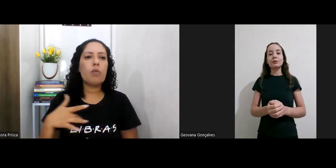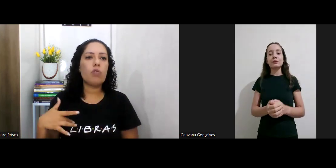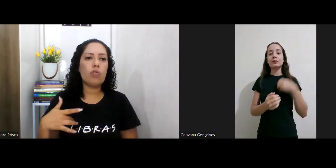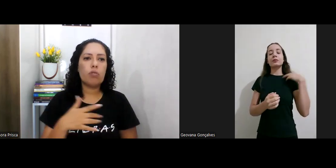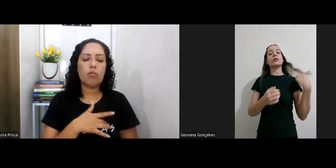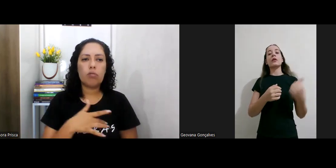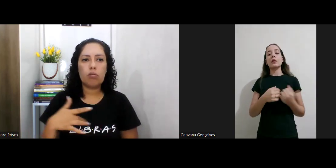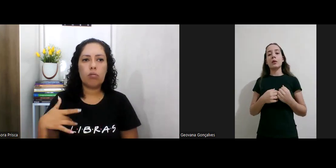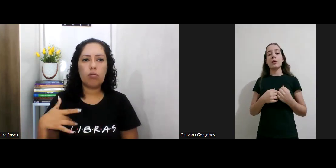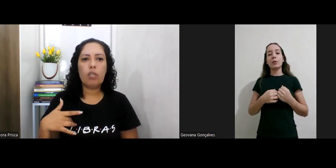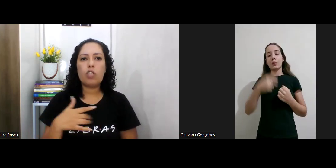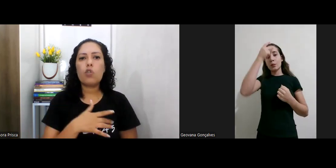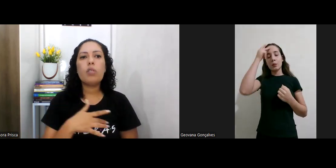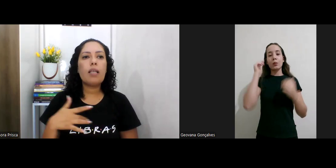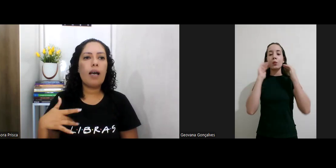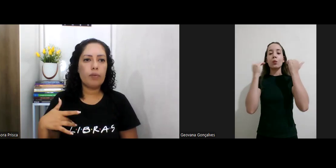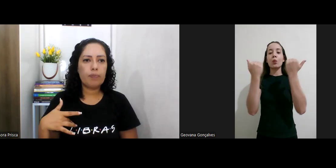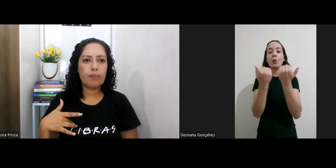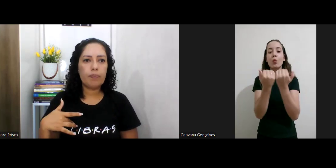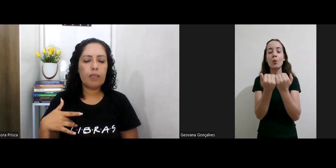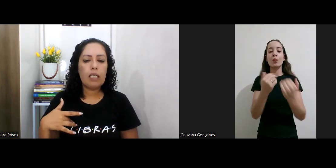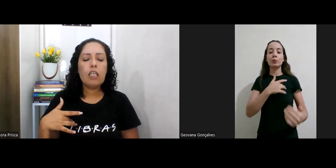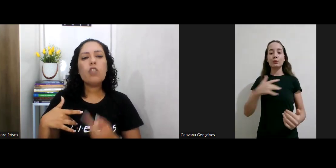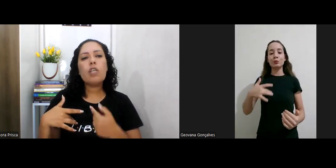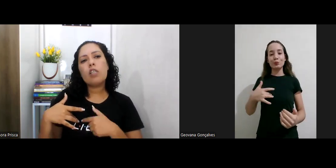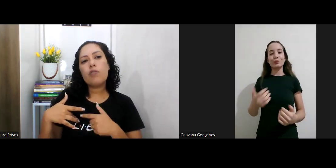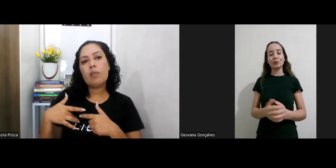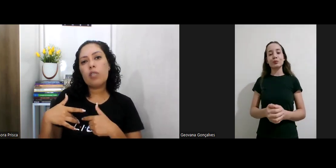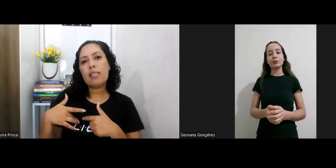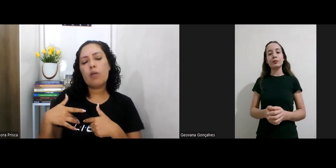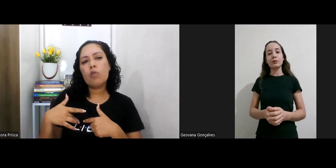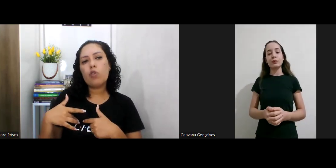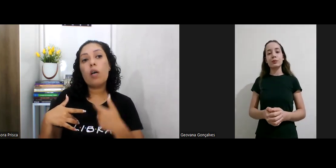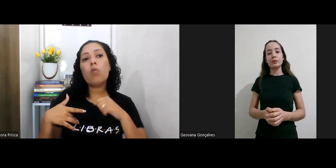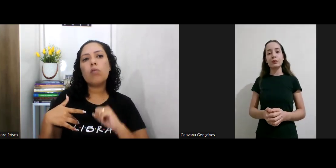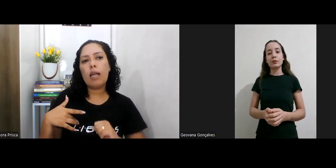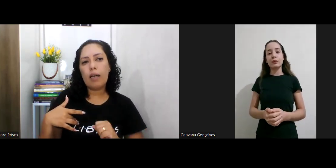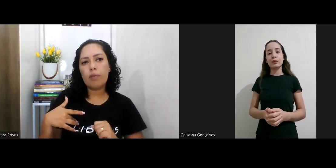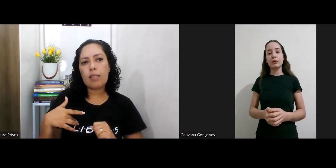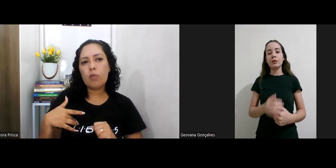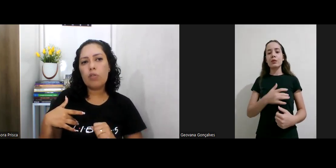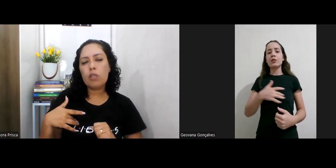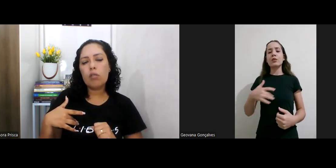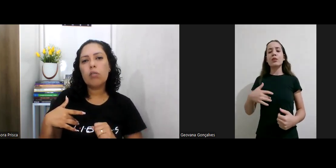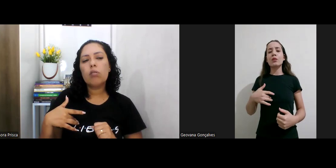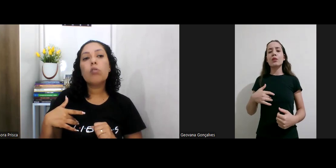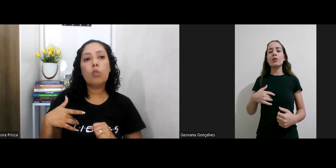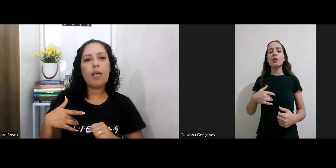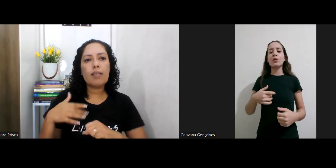da saúde, o agente comunitário. E já que nós falamos da saúde, qual é o contrário da